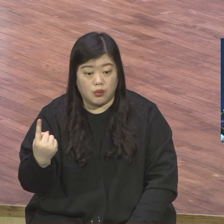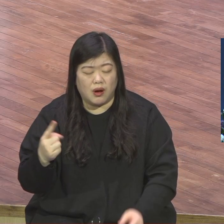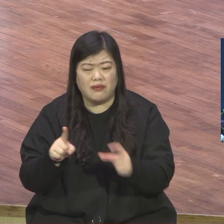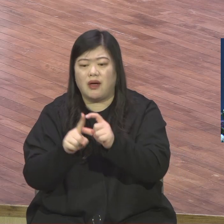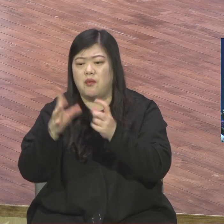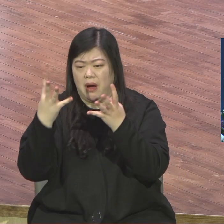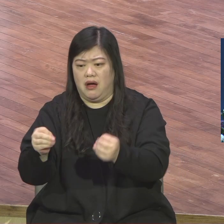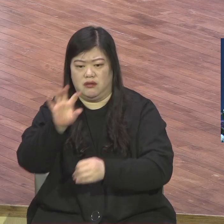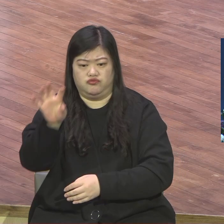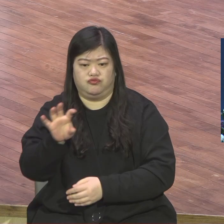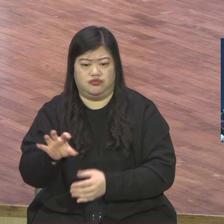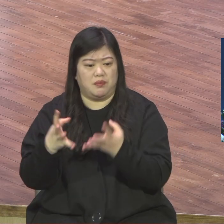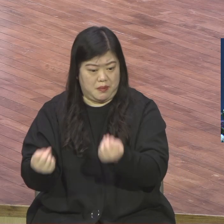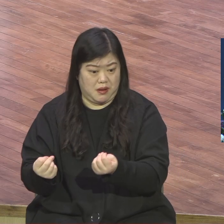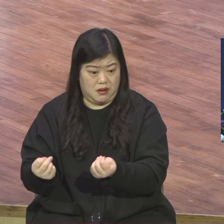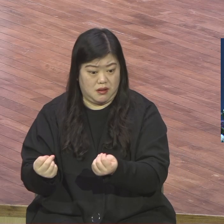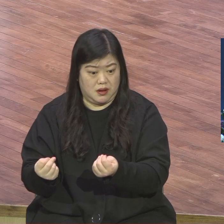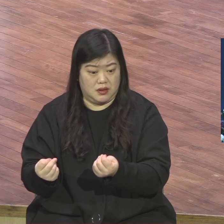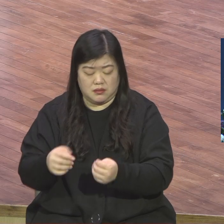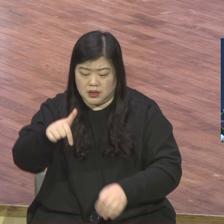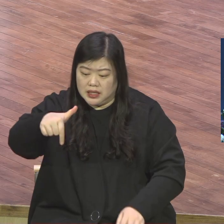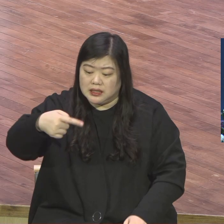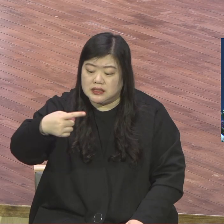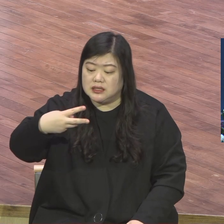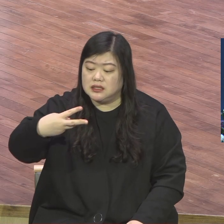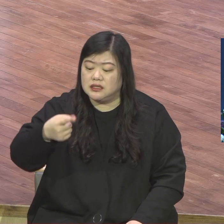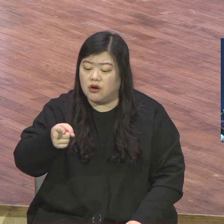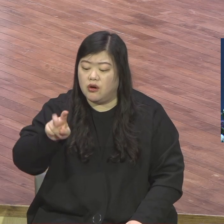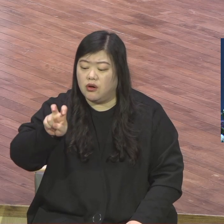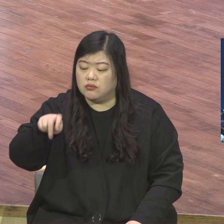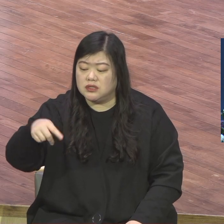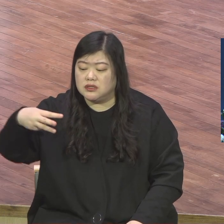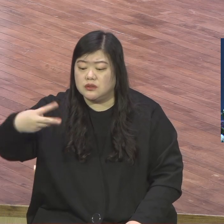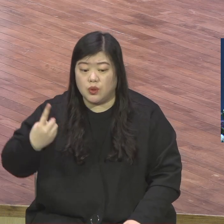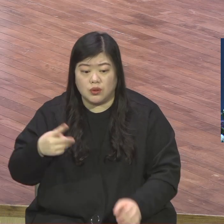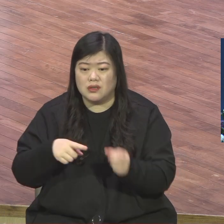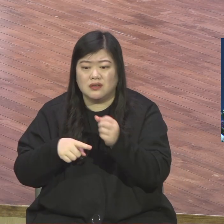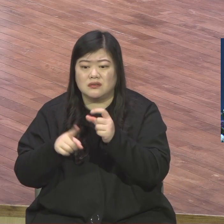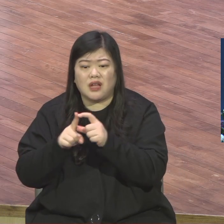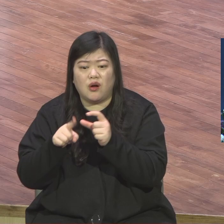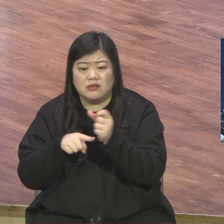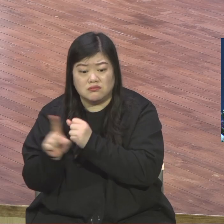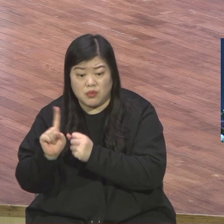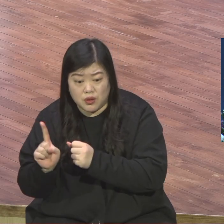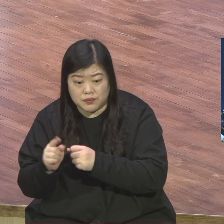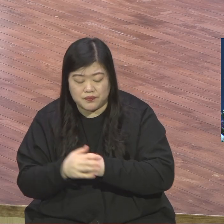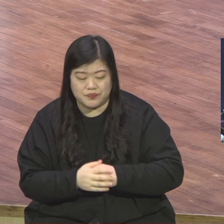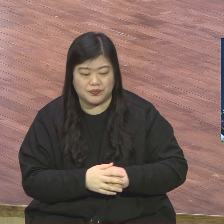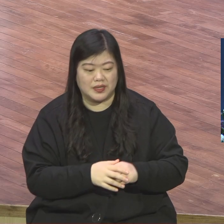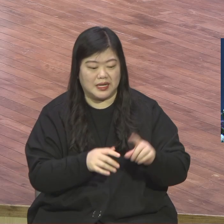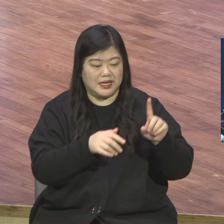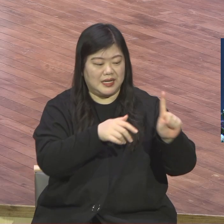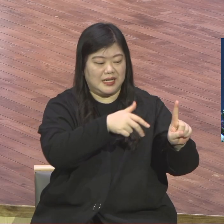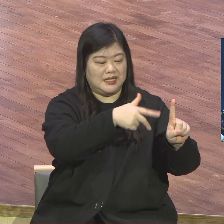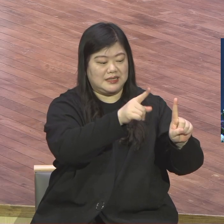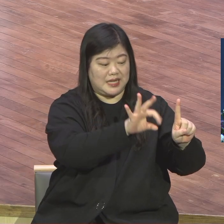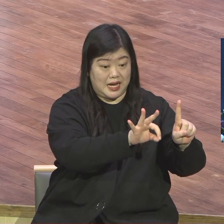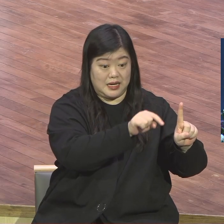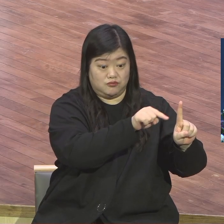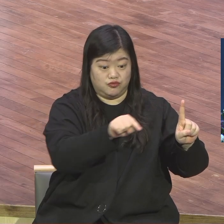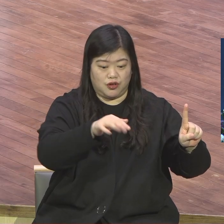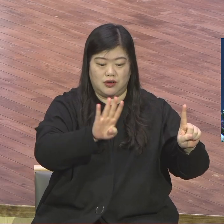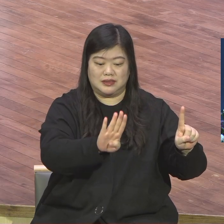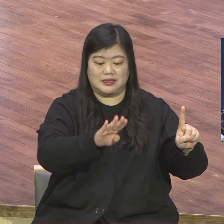모든 내용에 대한 결론 내리는 표현이에요. 다시 말하면 1장부터 4장까지